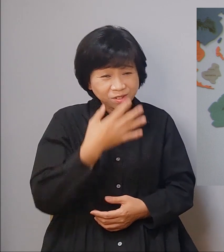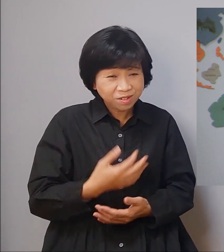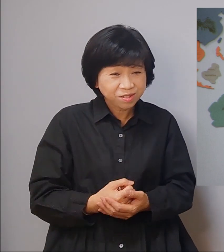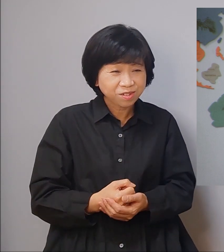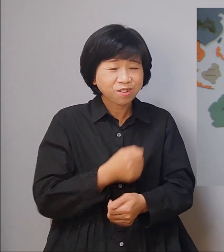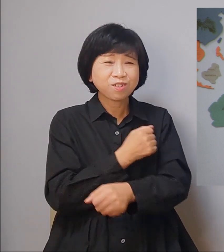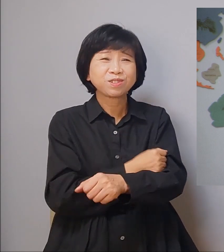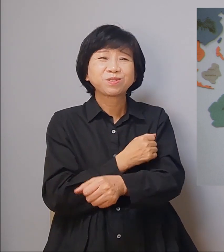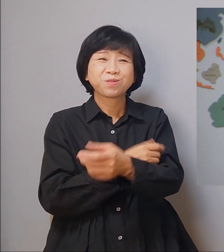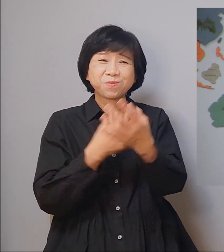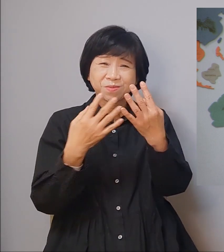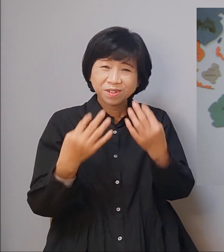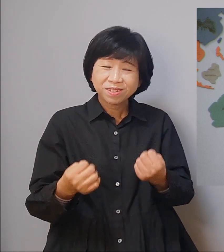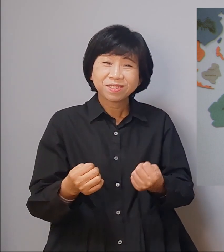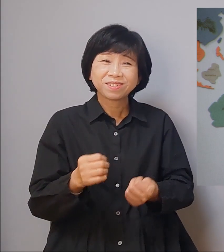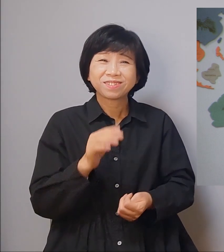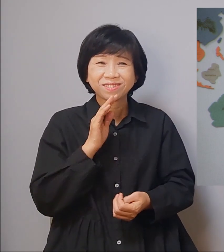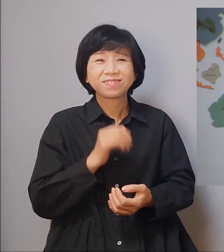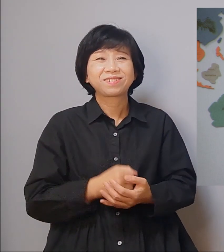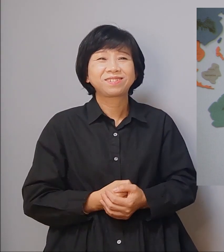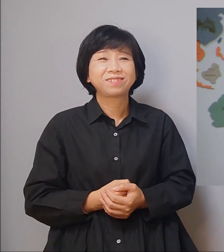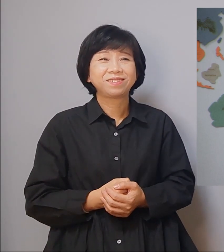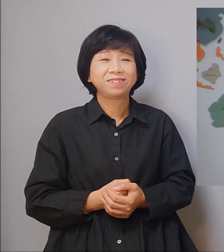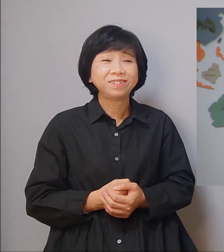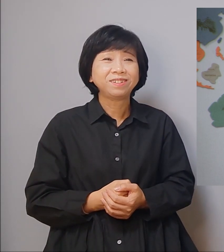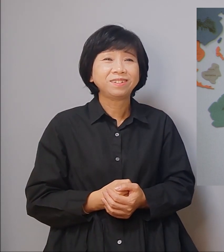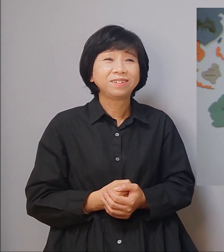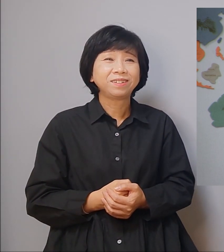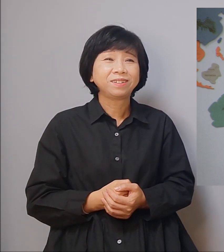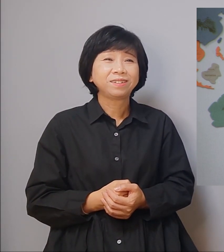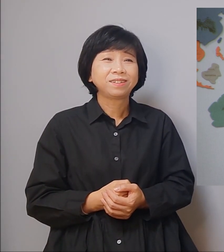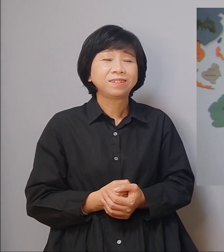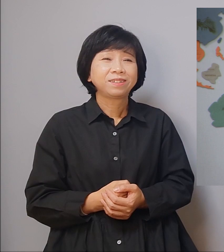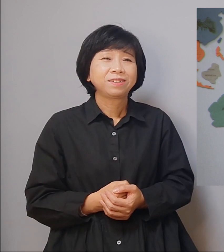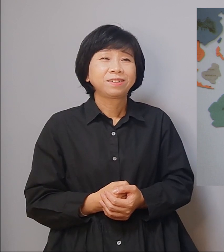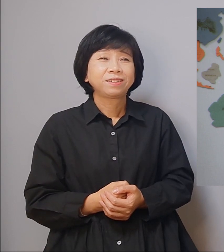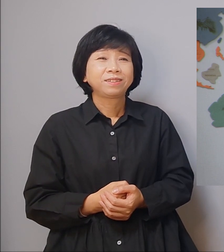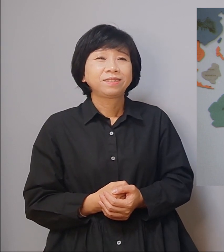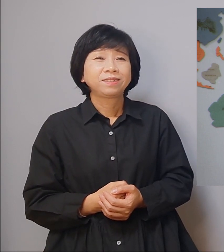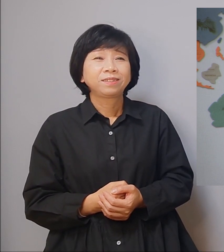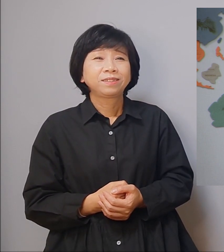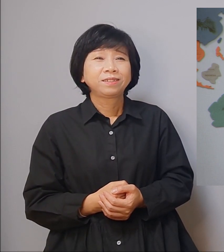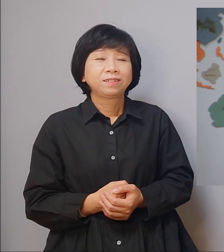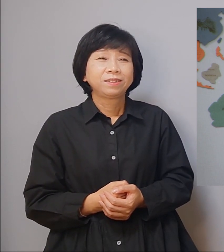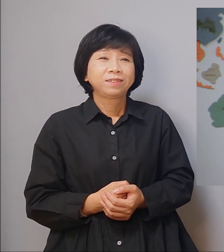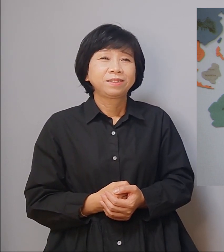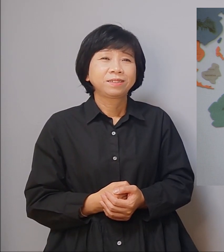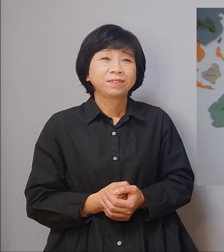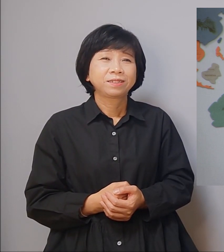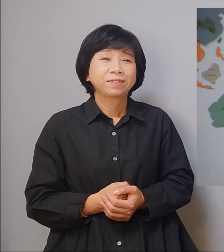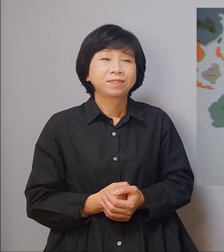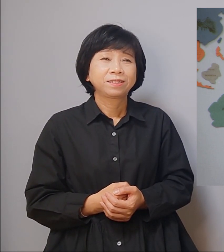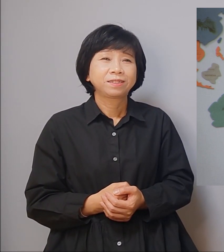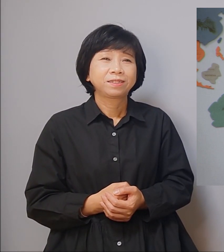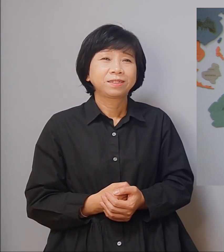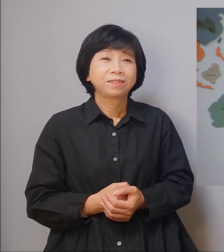보폭을 이렇게 너무 이렇게 크게 하지 마시고 그 펭귄 아시죠? 펭귄.